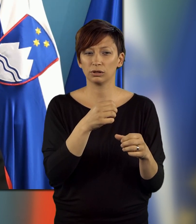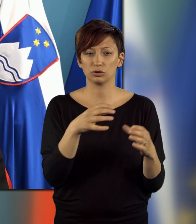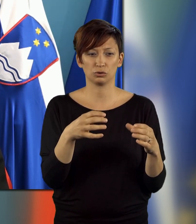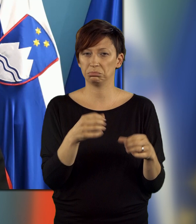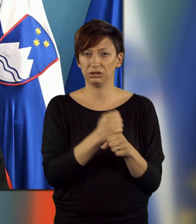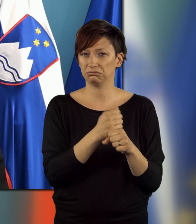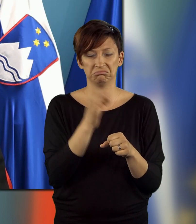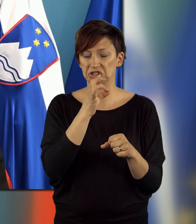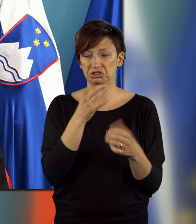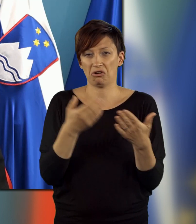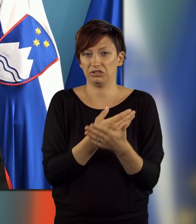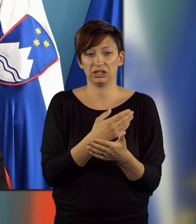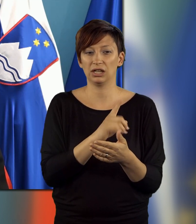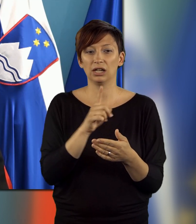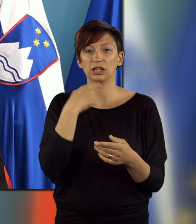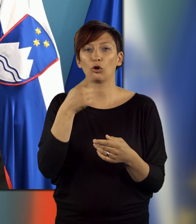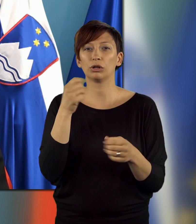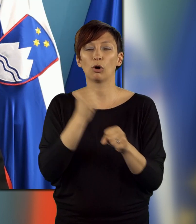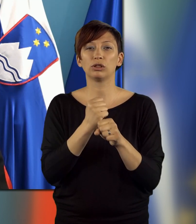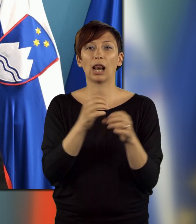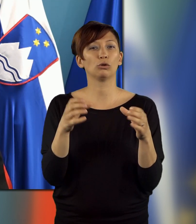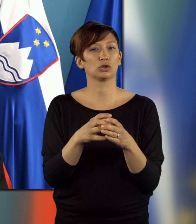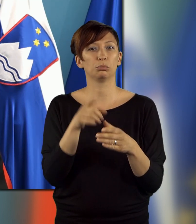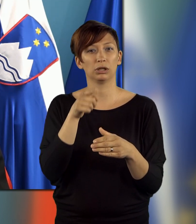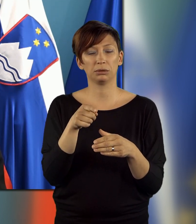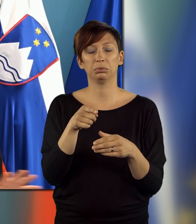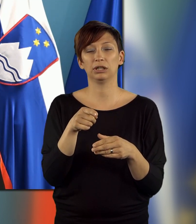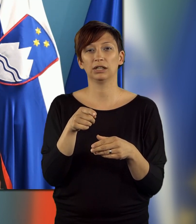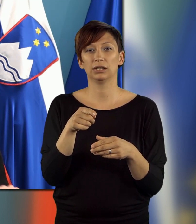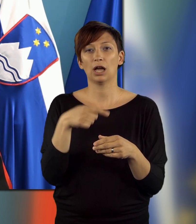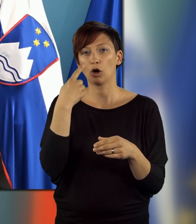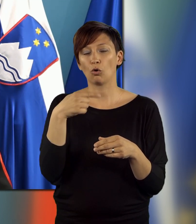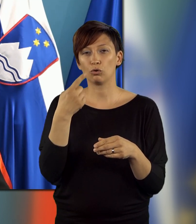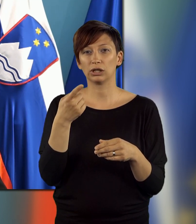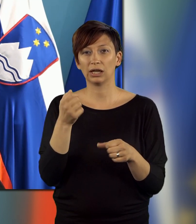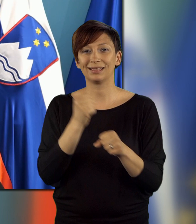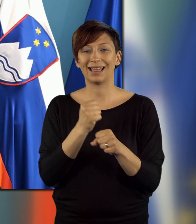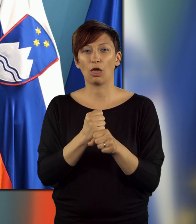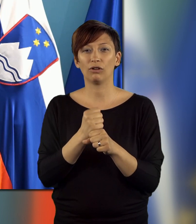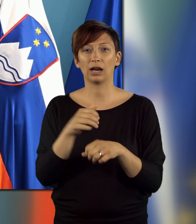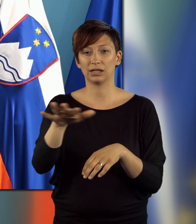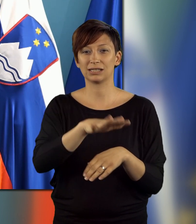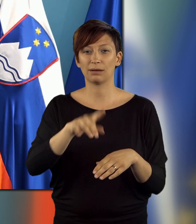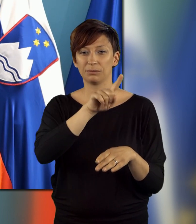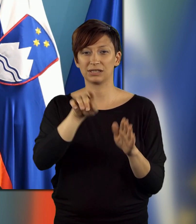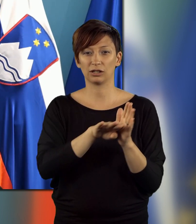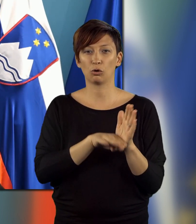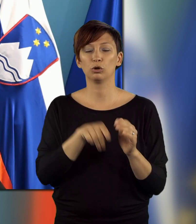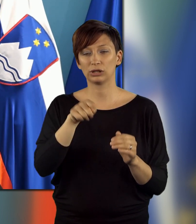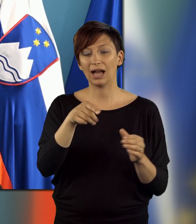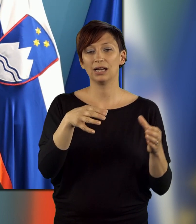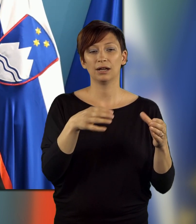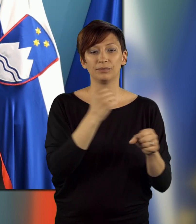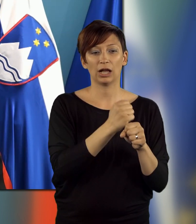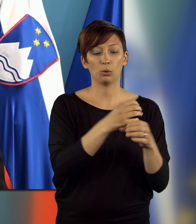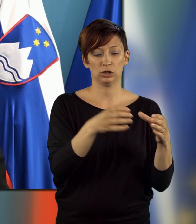kakšnimi predlogi? Ne govorimo o delovni skupini, ki bi govorila in delovala na samem zakonu, ampak govorimo